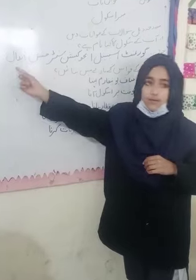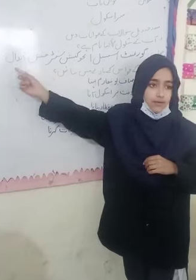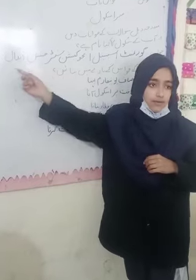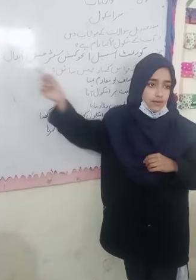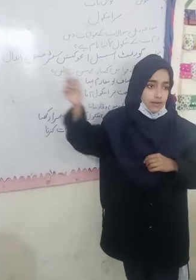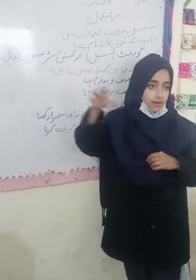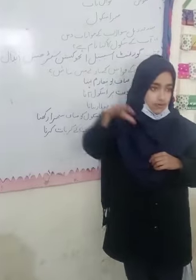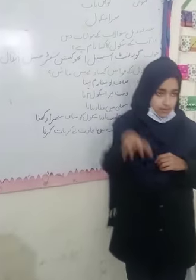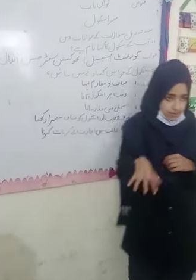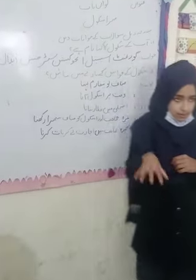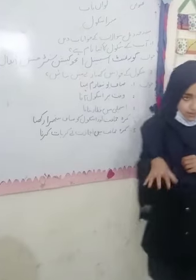अब्दाल।